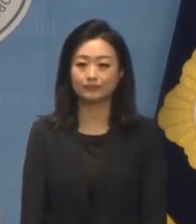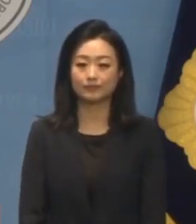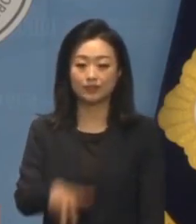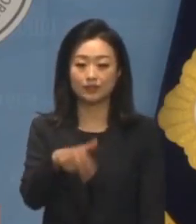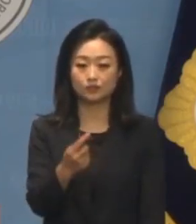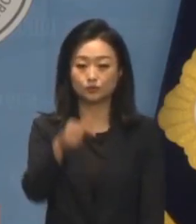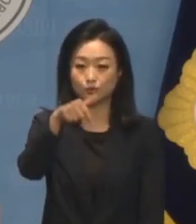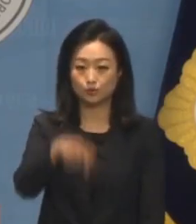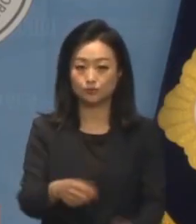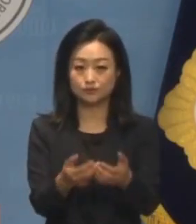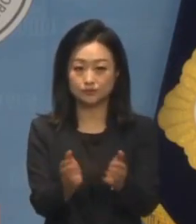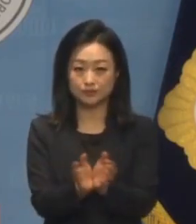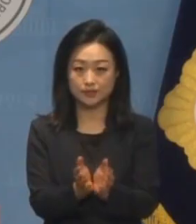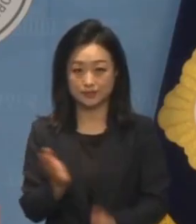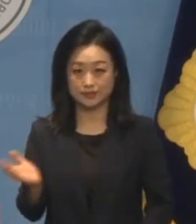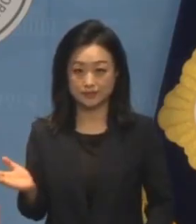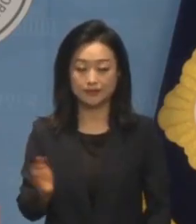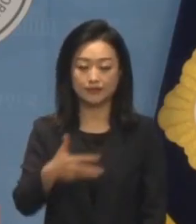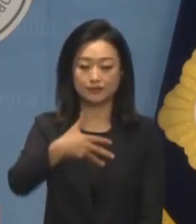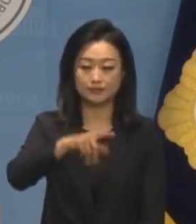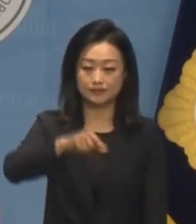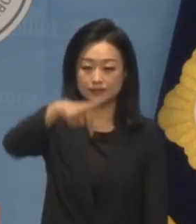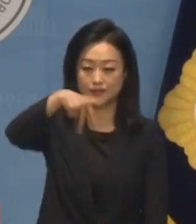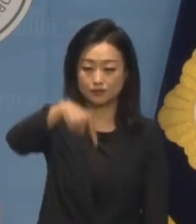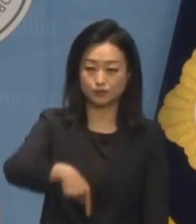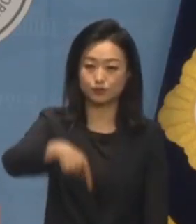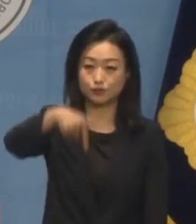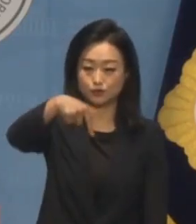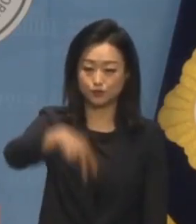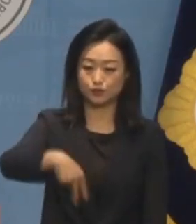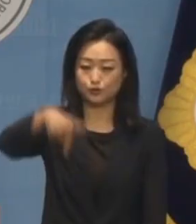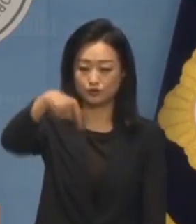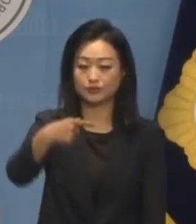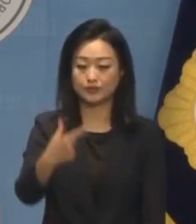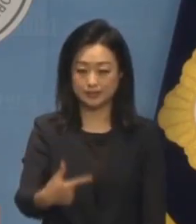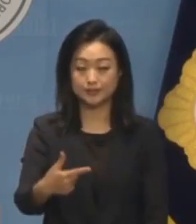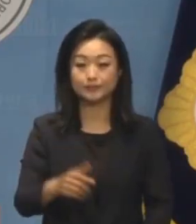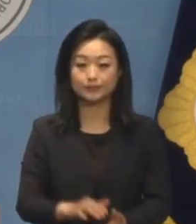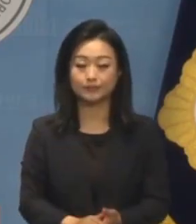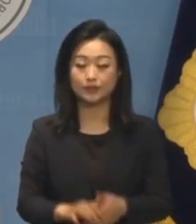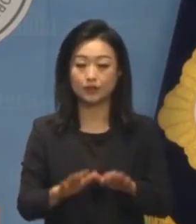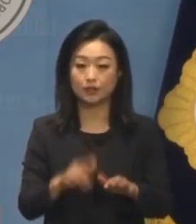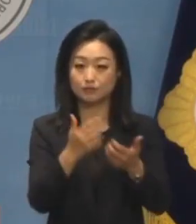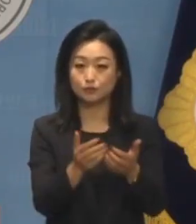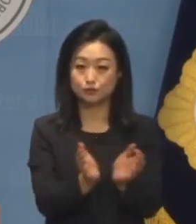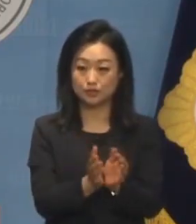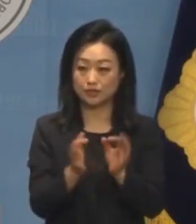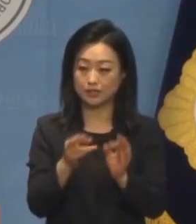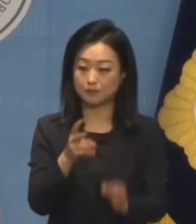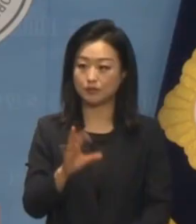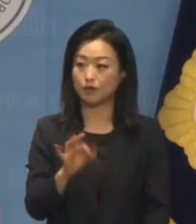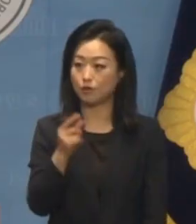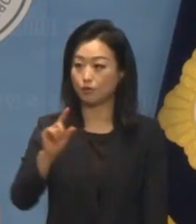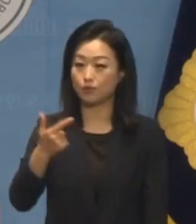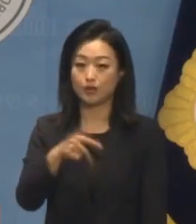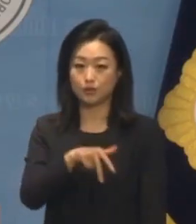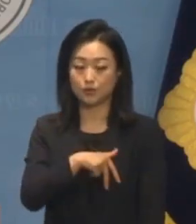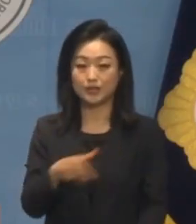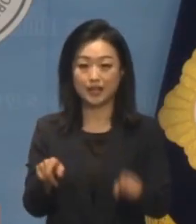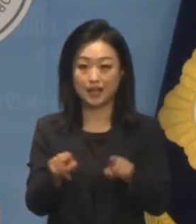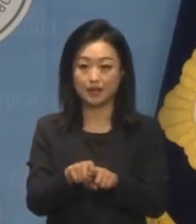조국 혁신당 차규근 의원입니다. 저는 오늘 더불어민주당 김영환 의원님과 함께 상속